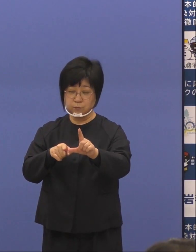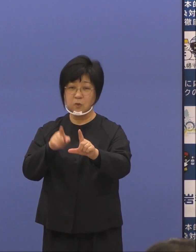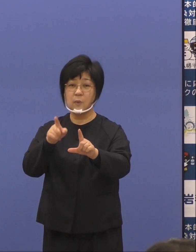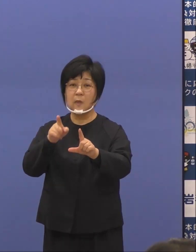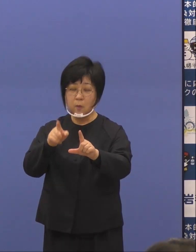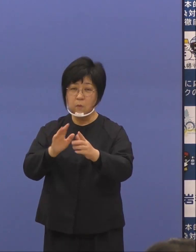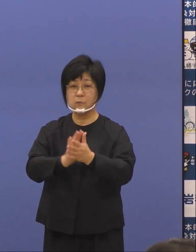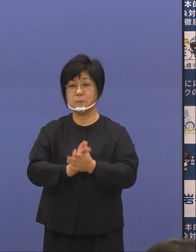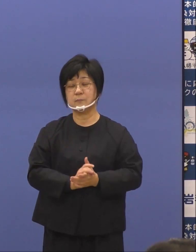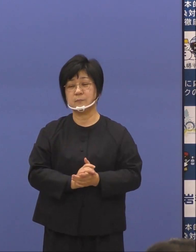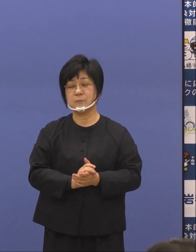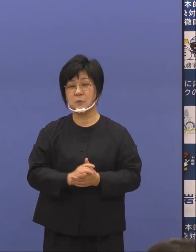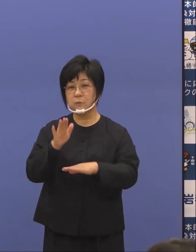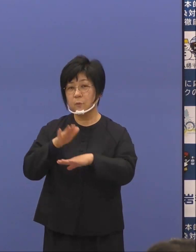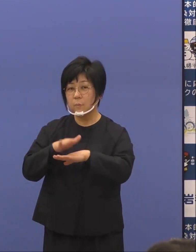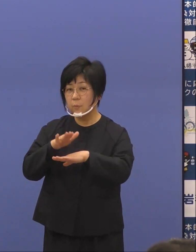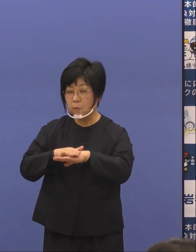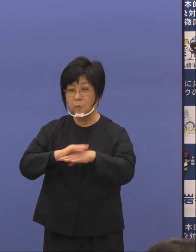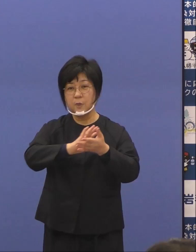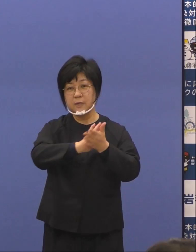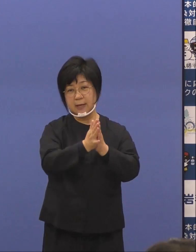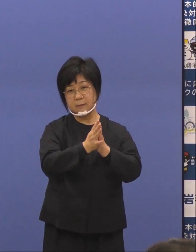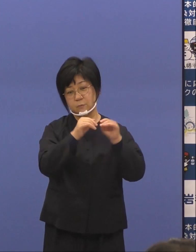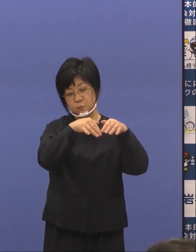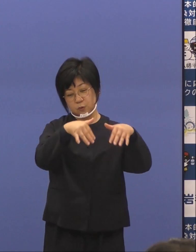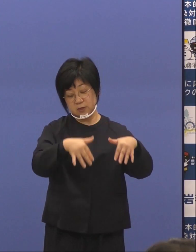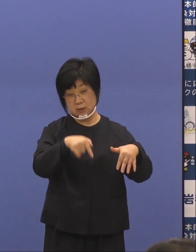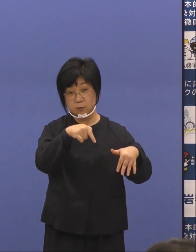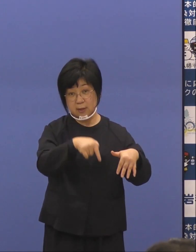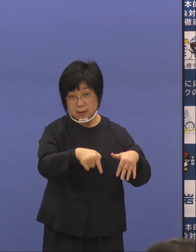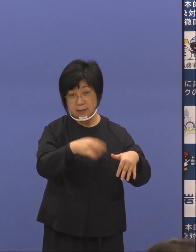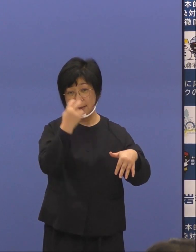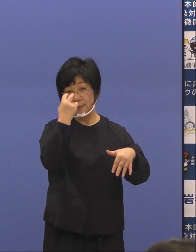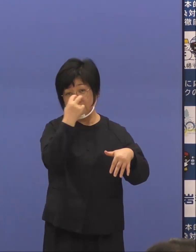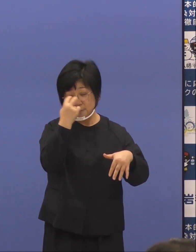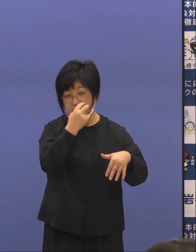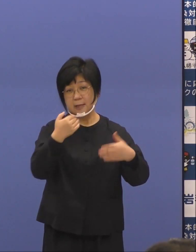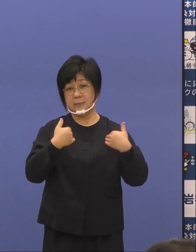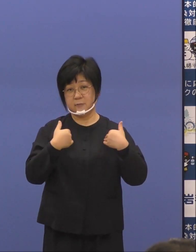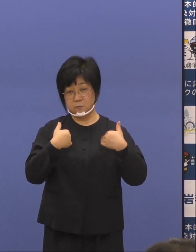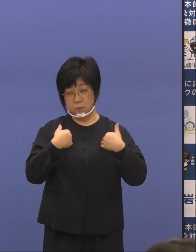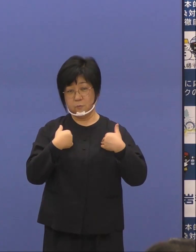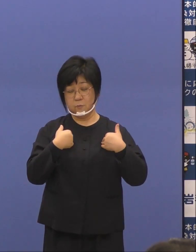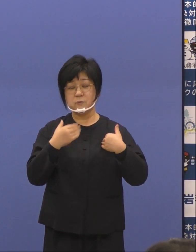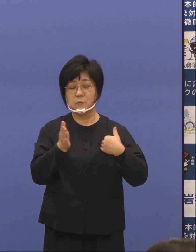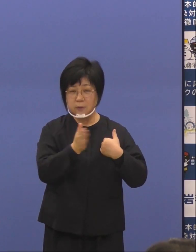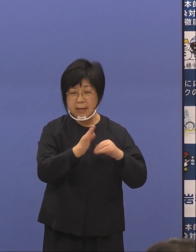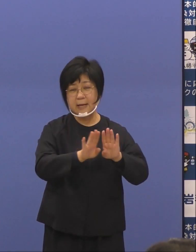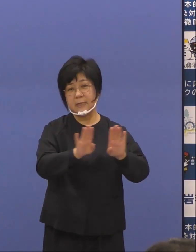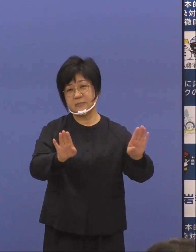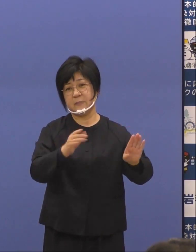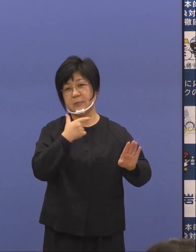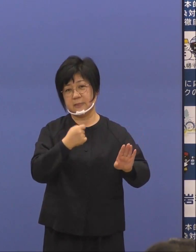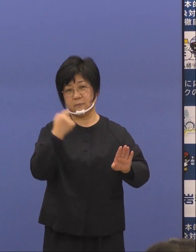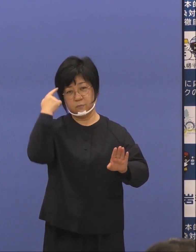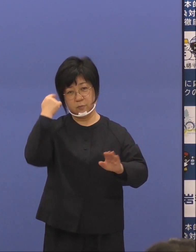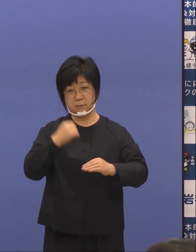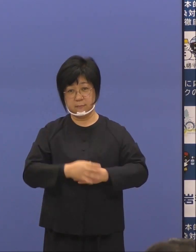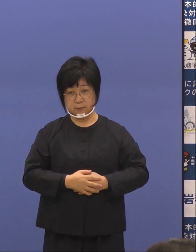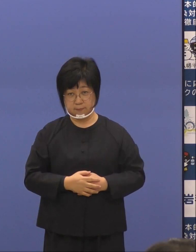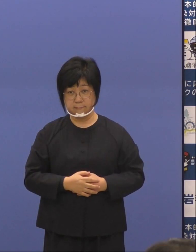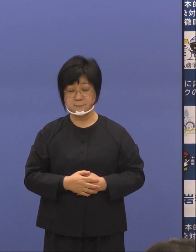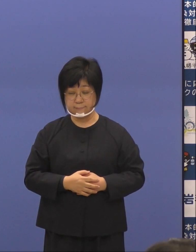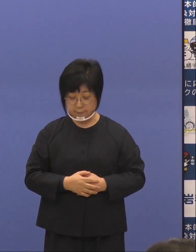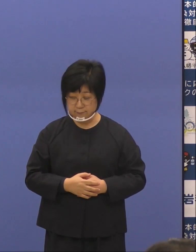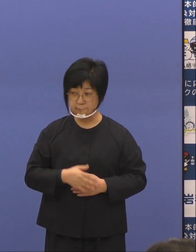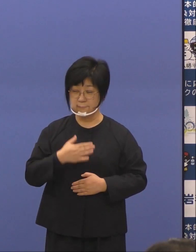県組織の中で確認するところからまず手をつけていきたいと思います。